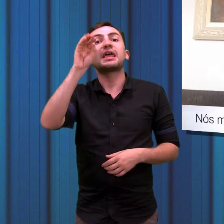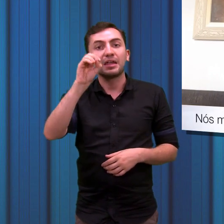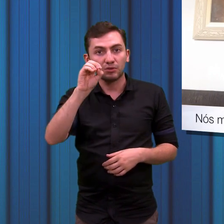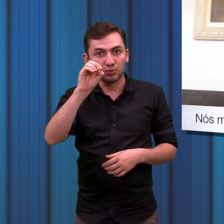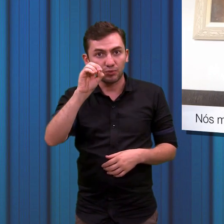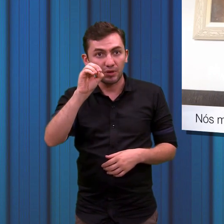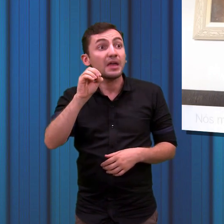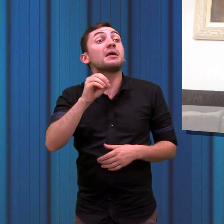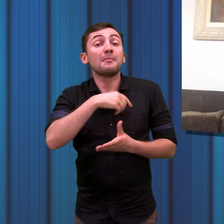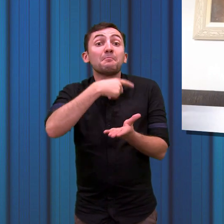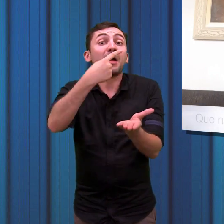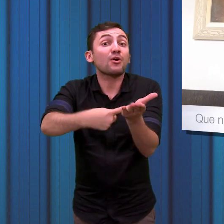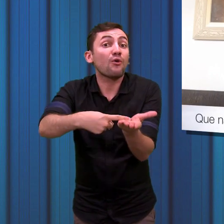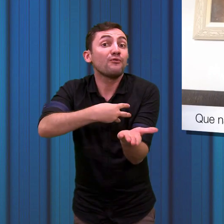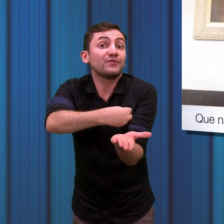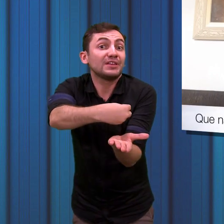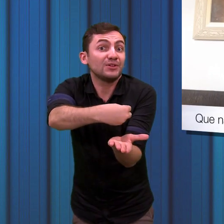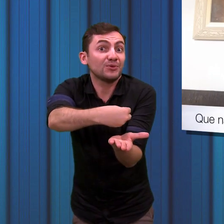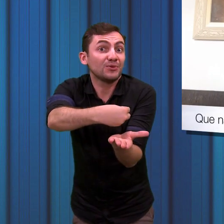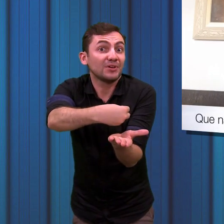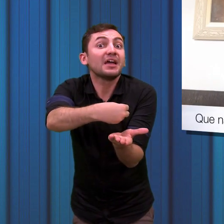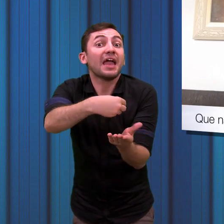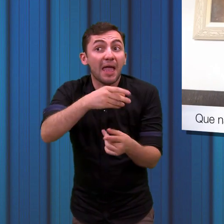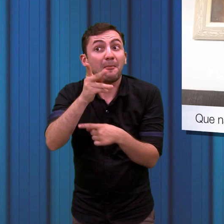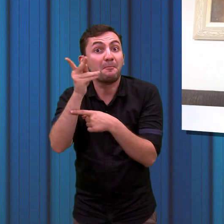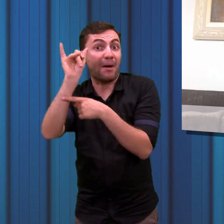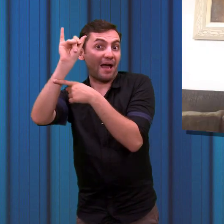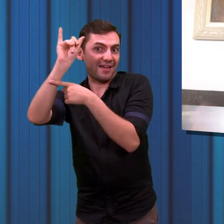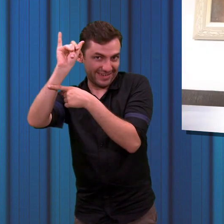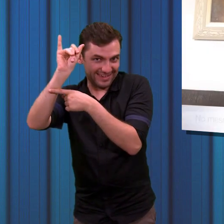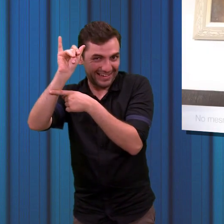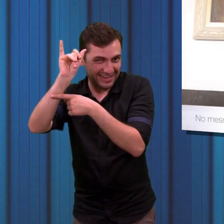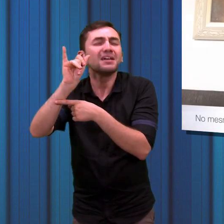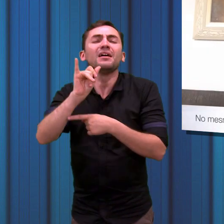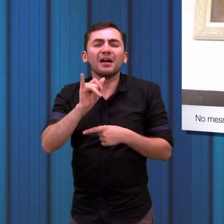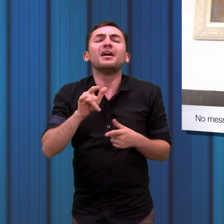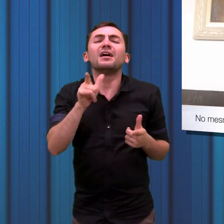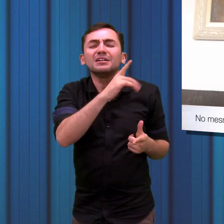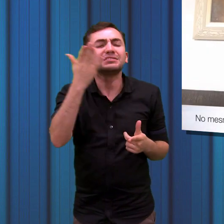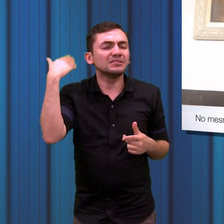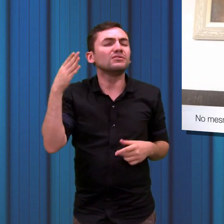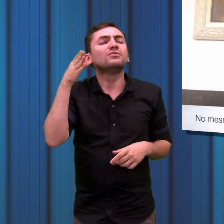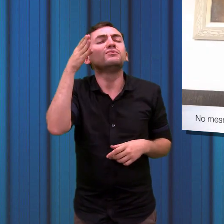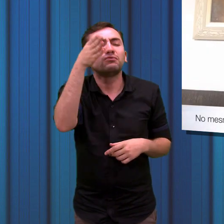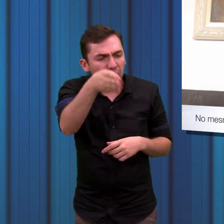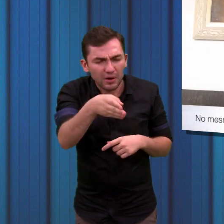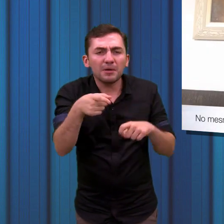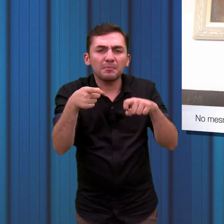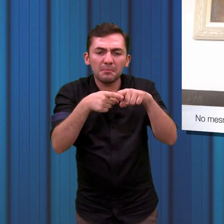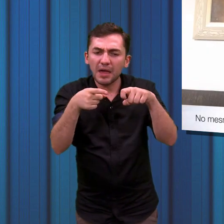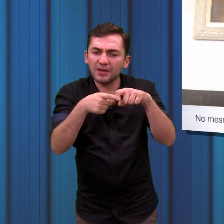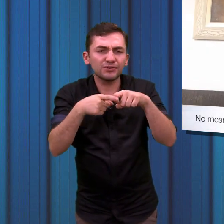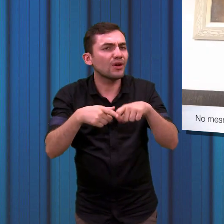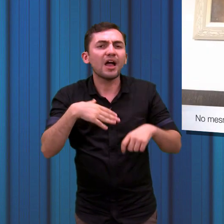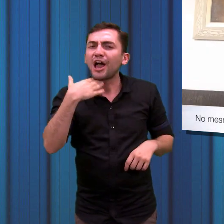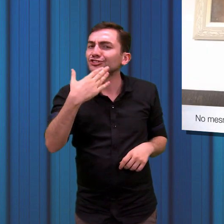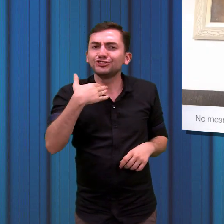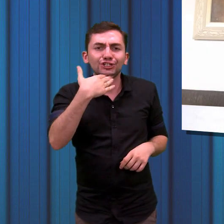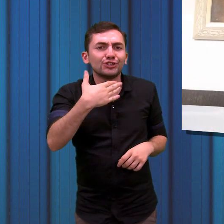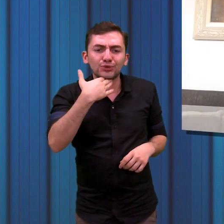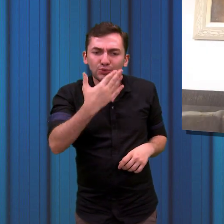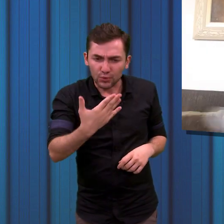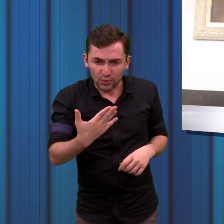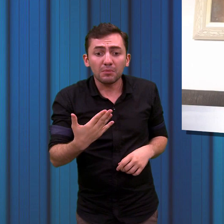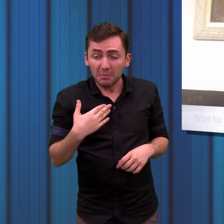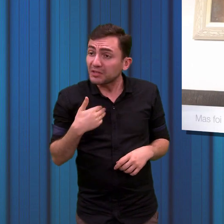Nós marcamos com o filho, que na verdade é o pai do Dr. Rubens. No mesmo dia nós tivemos 2 consultas que não adiantaram